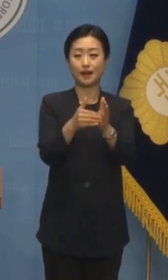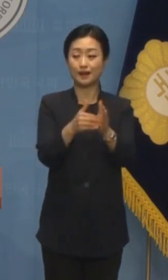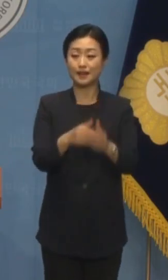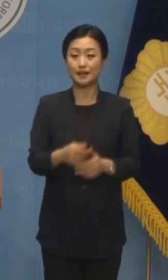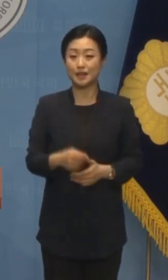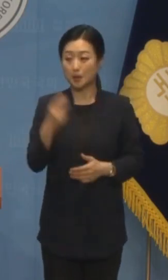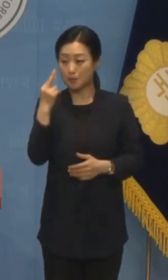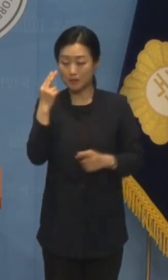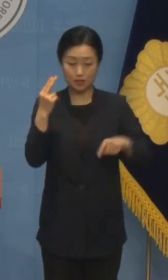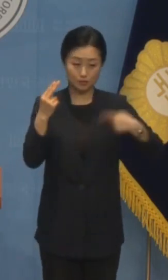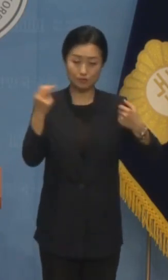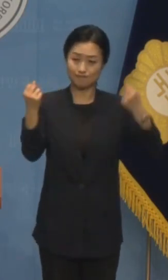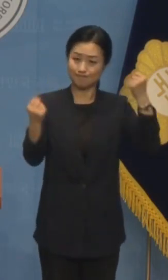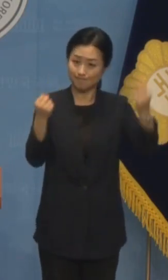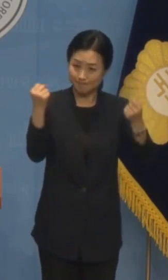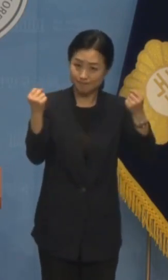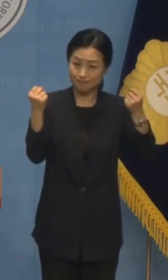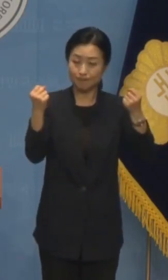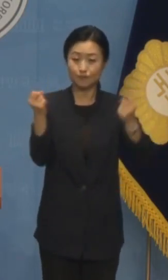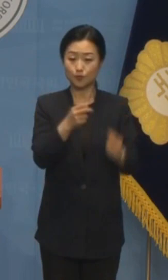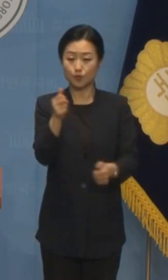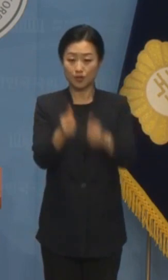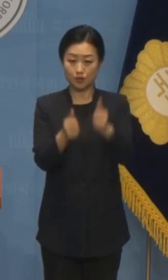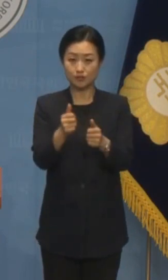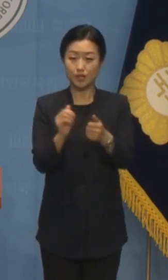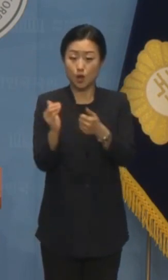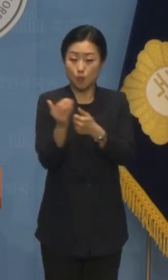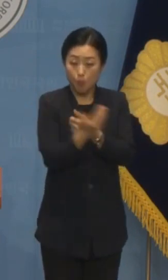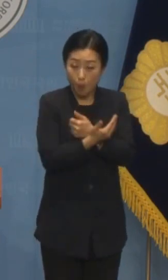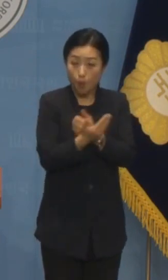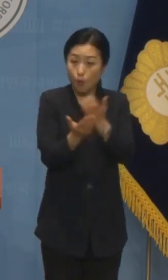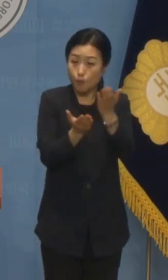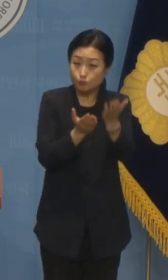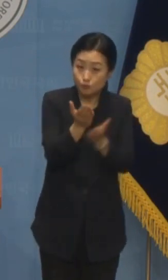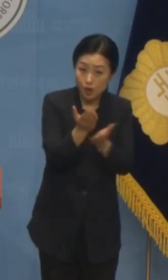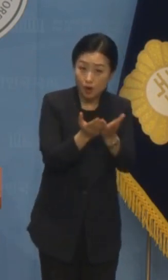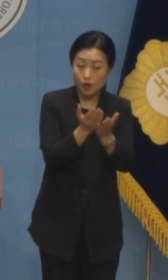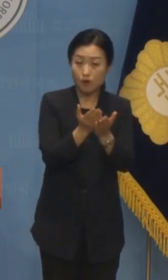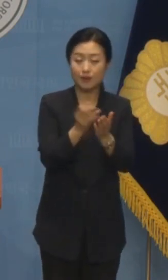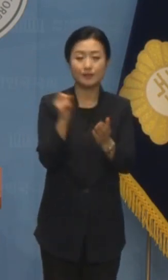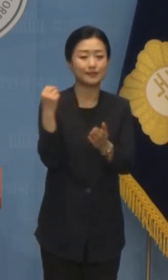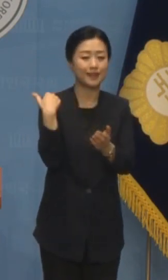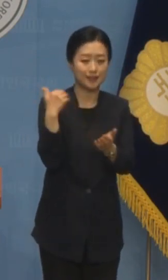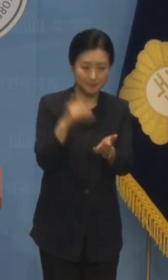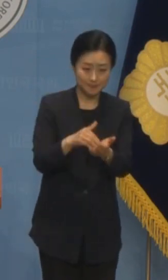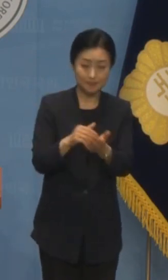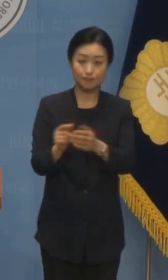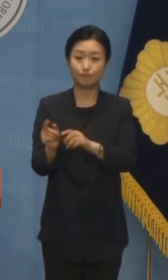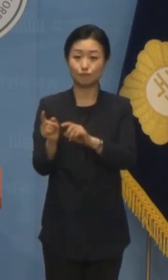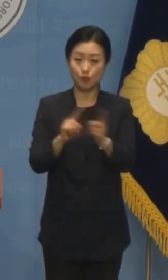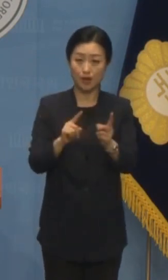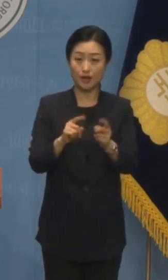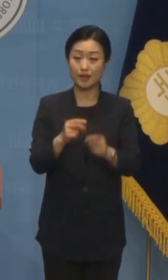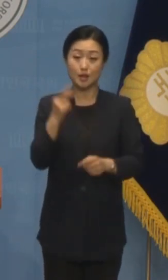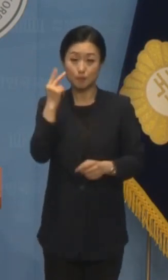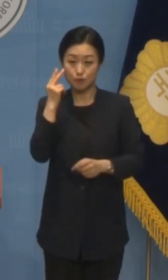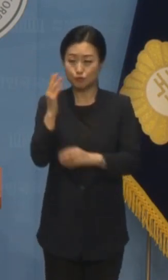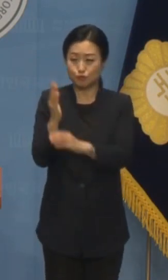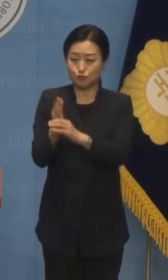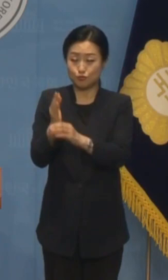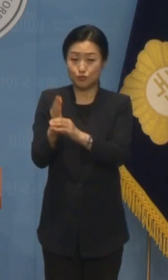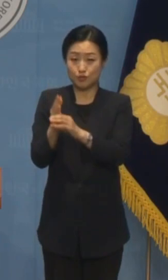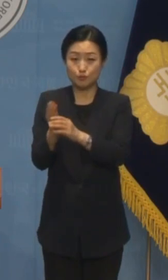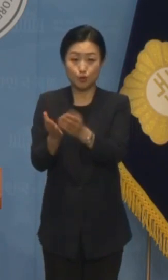기술 패권 경쟁과 주요 경제권에서 보호무역 산업 전략의 부활, 미국 주도의 글로벌 공급망 재편이라는